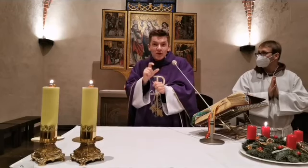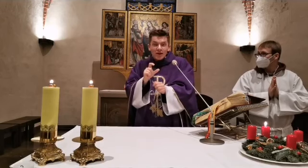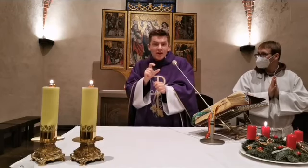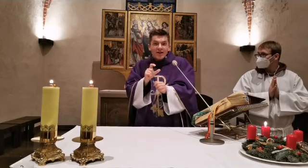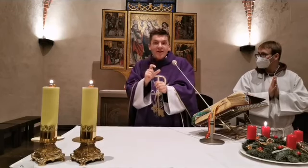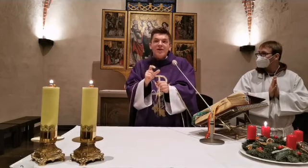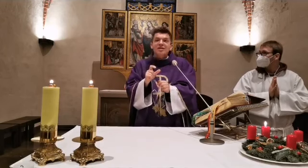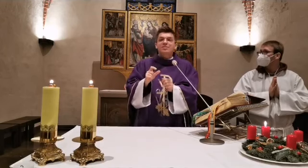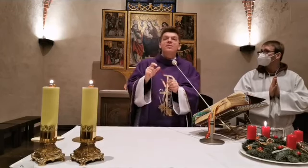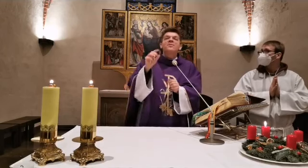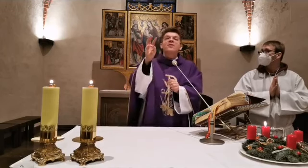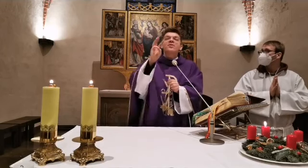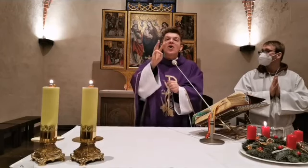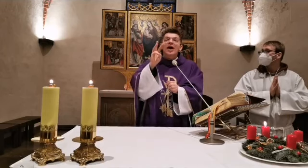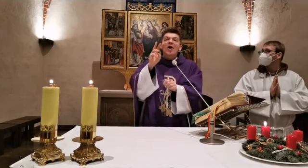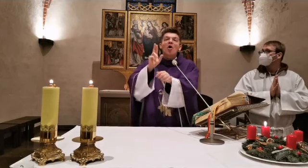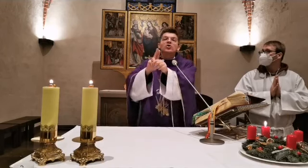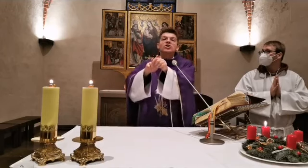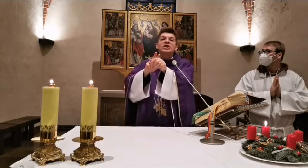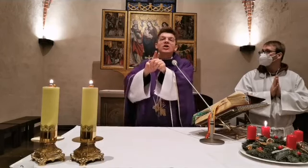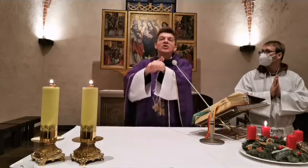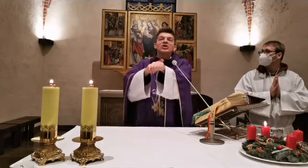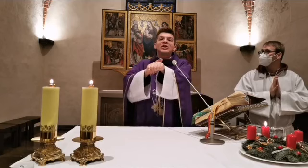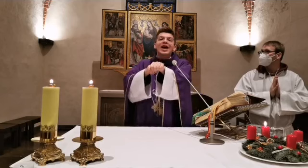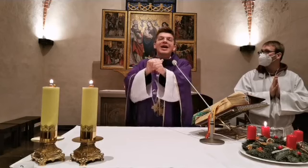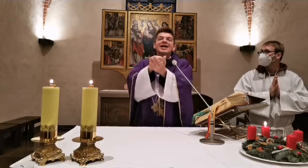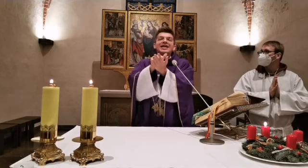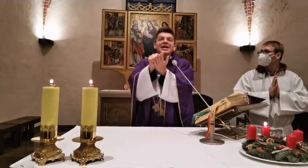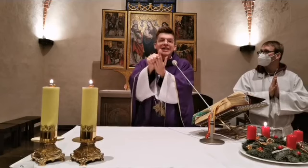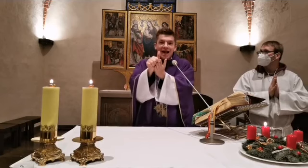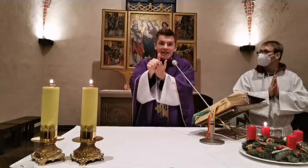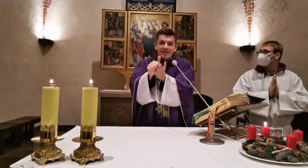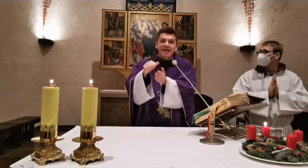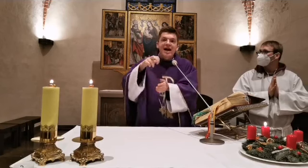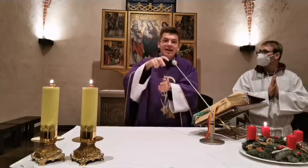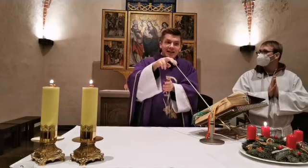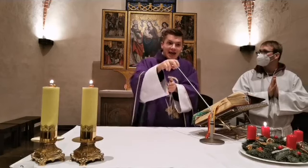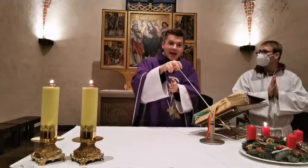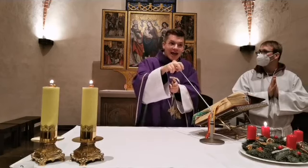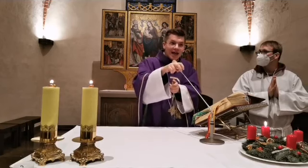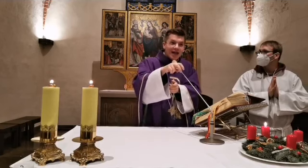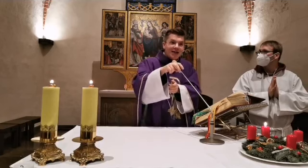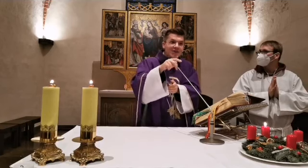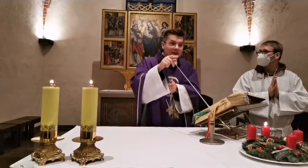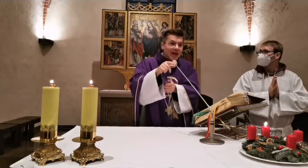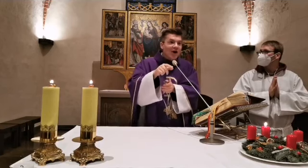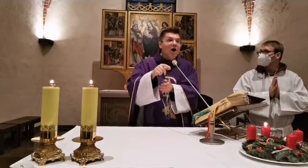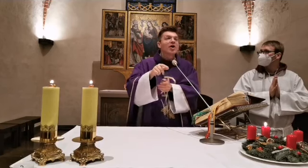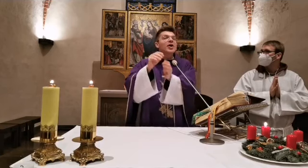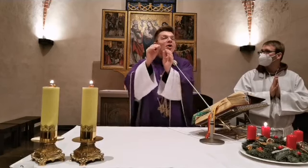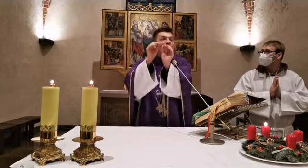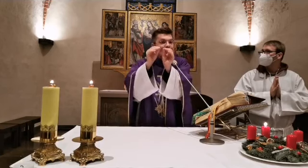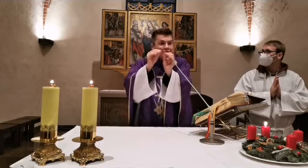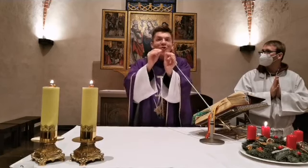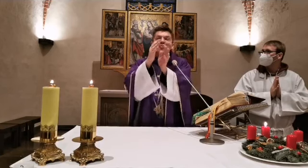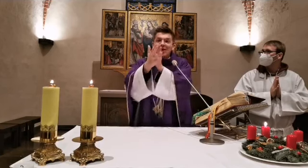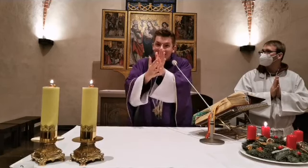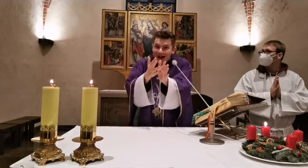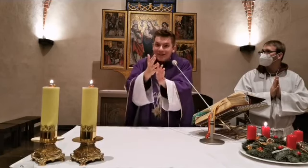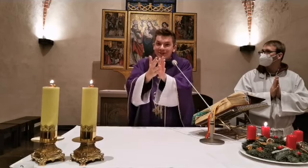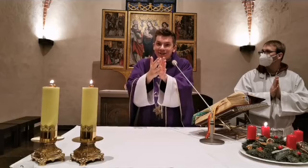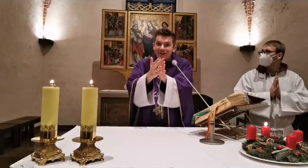czasu. Więc we wtorek o godzinie 11:00 ja idę do niego, będę go